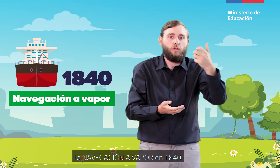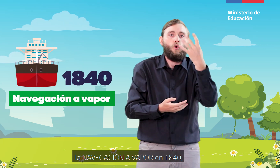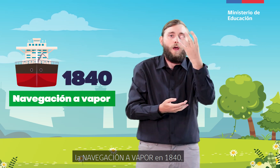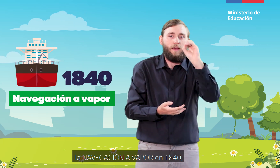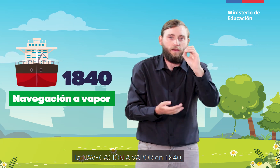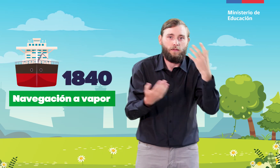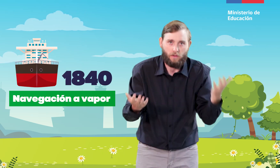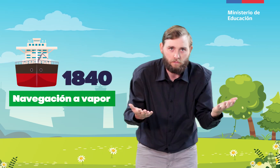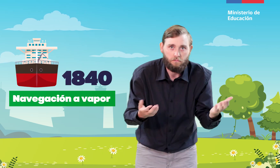1840,